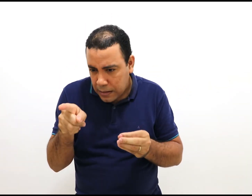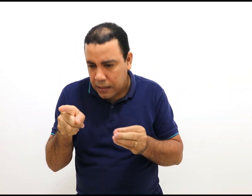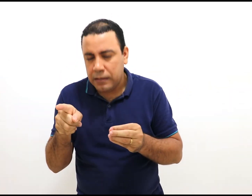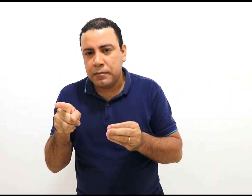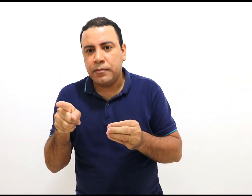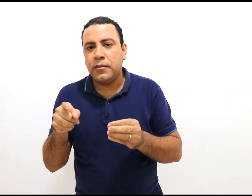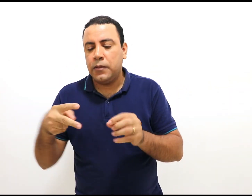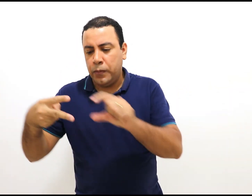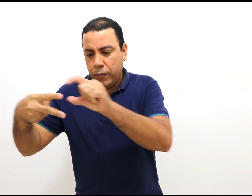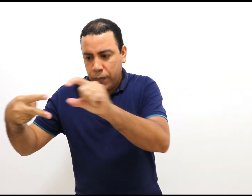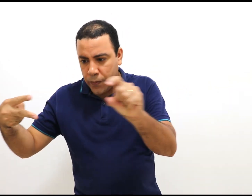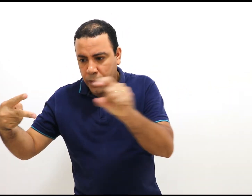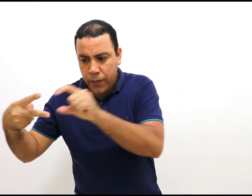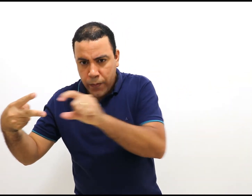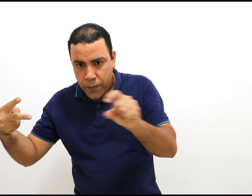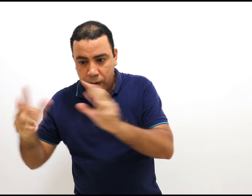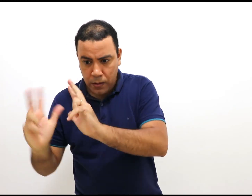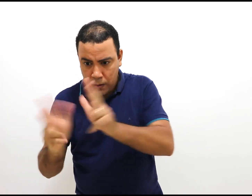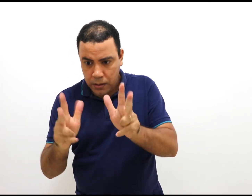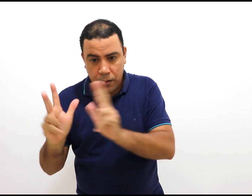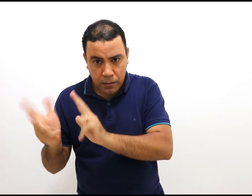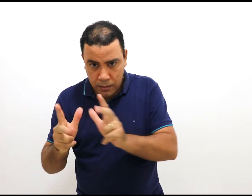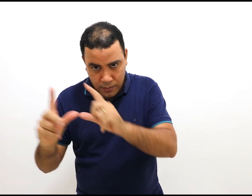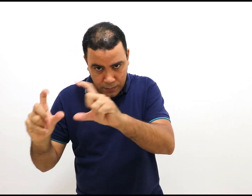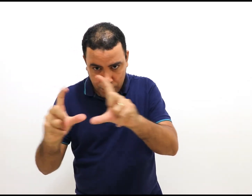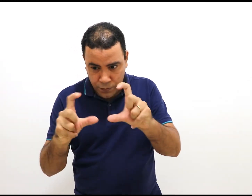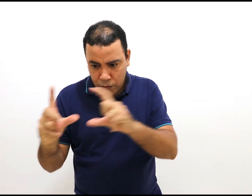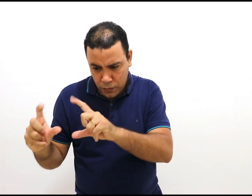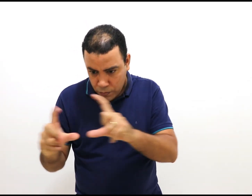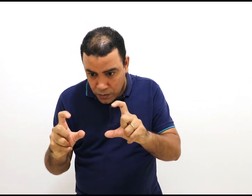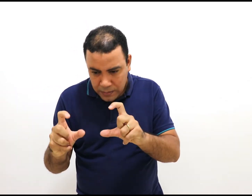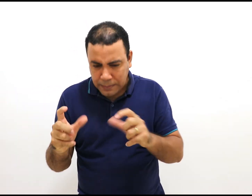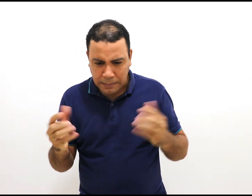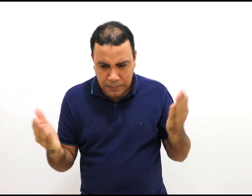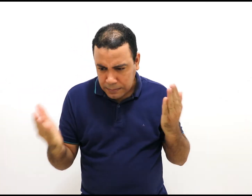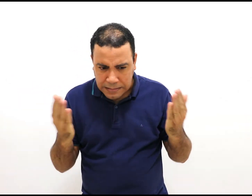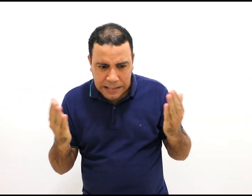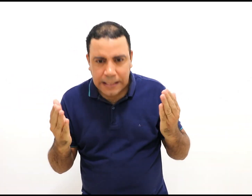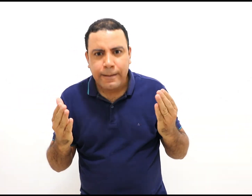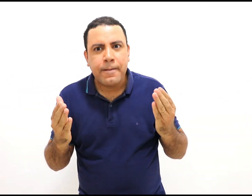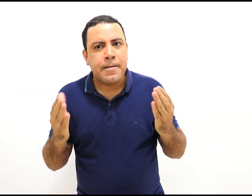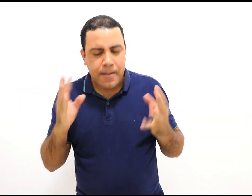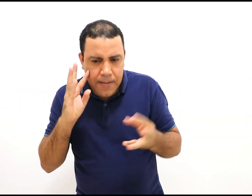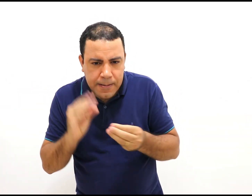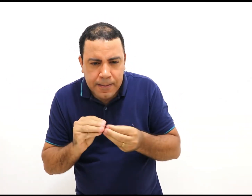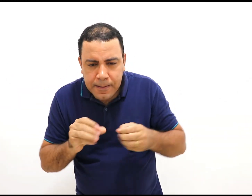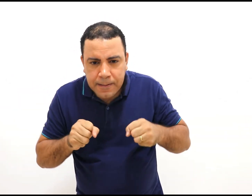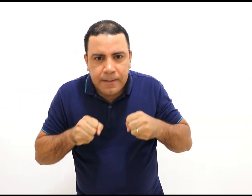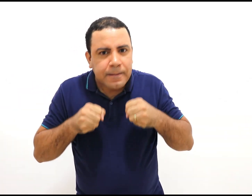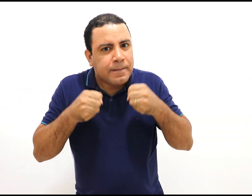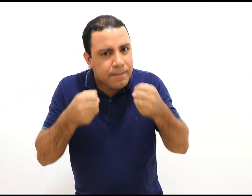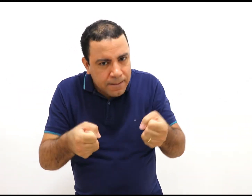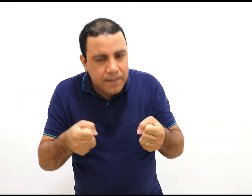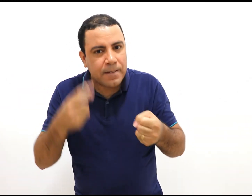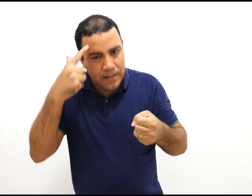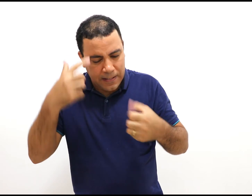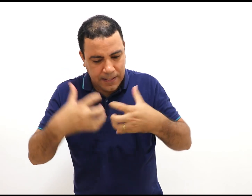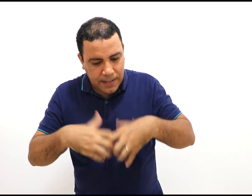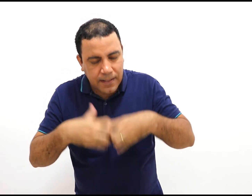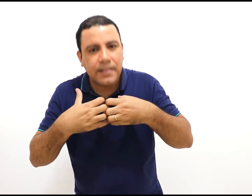expressão fotografada em Libras. Mas esse modelo força o aluno a pensar, e nesse caso ele